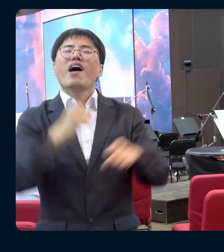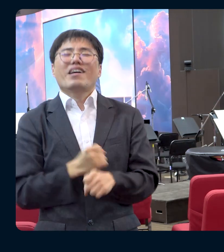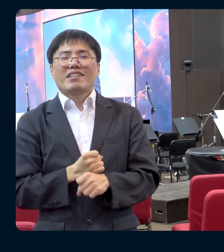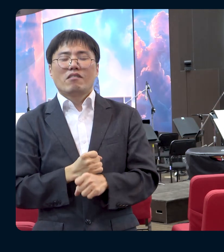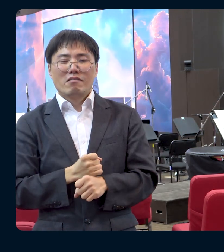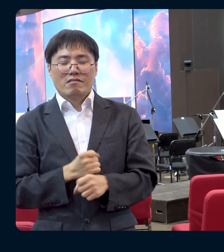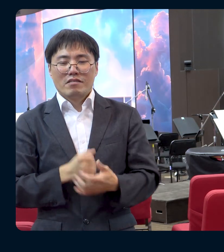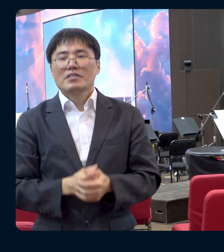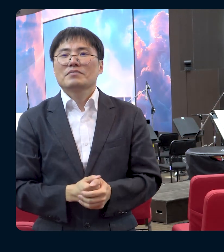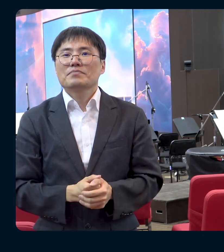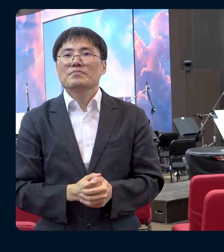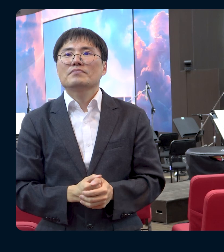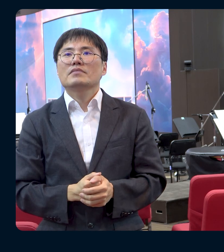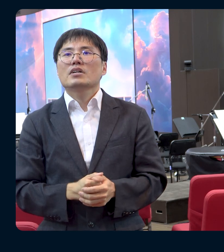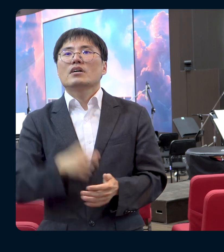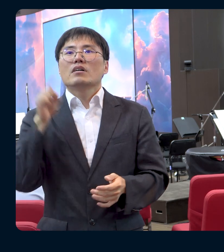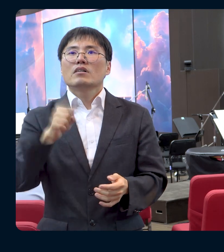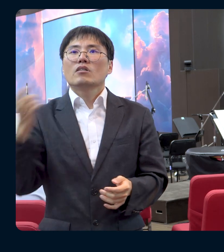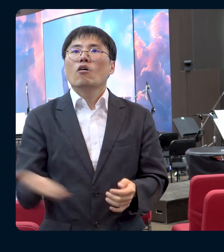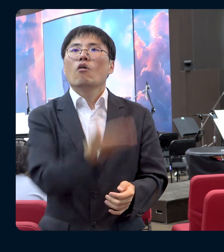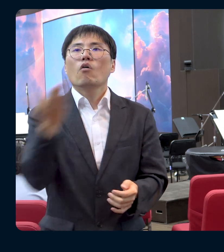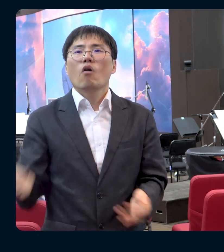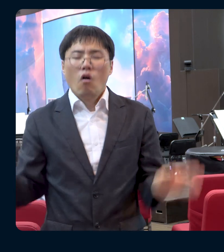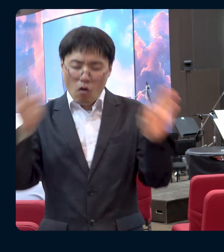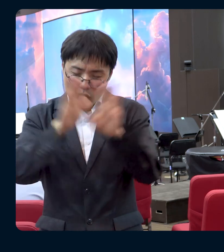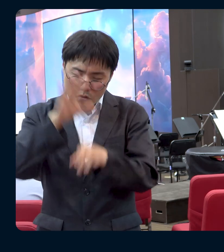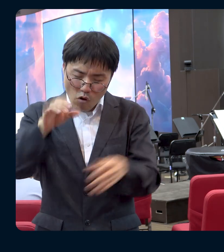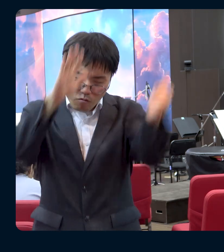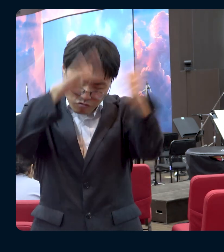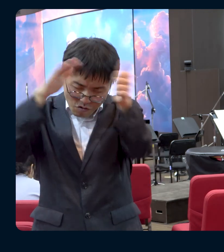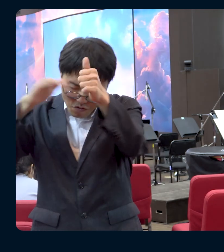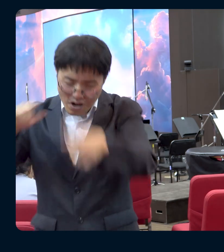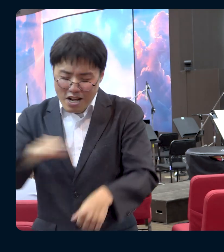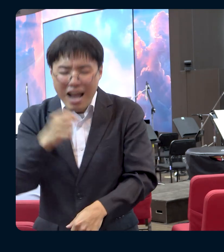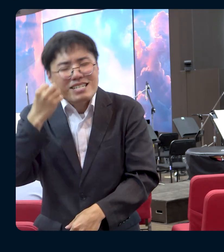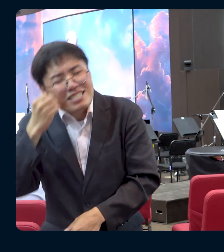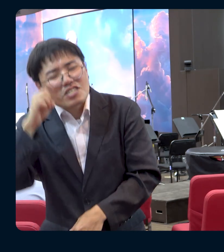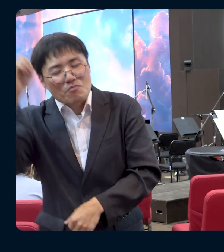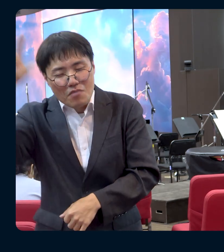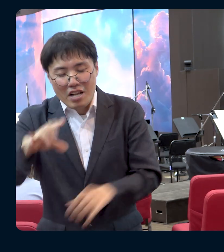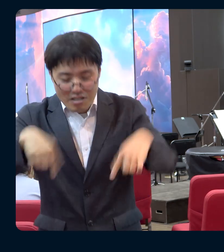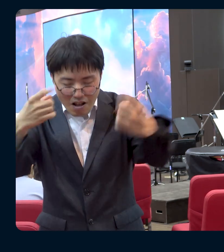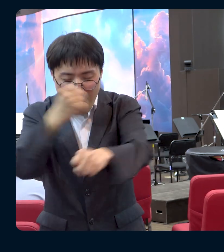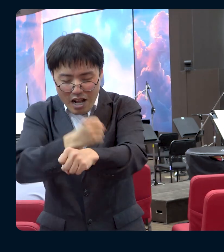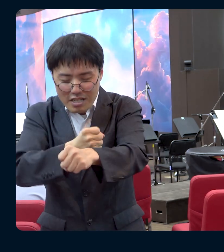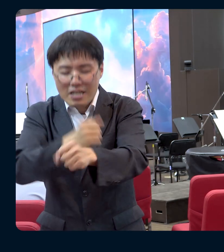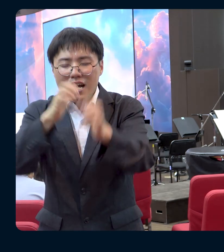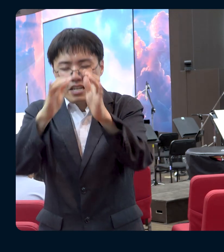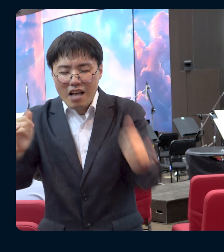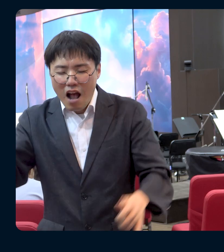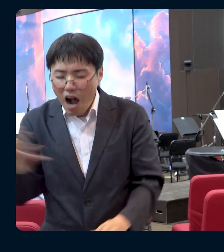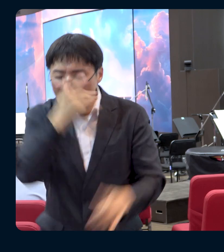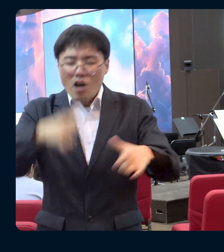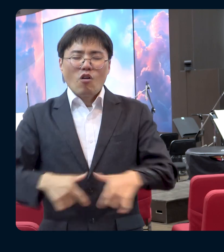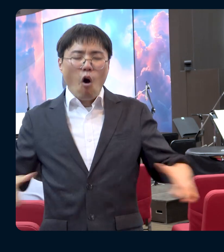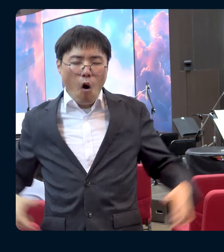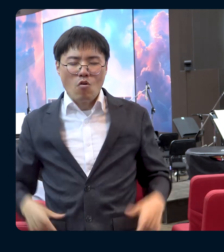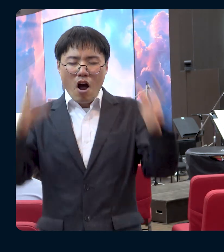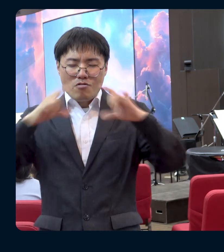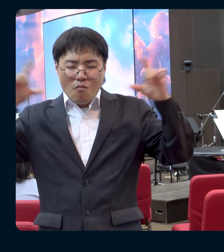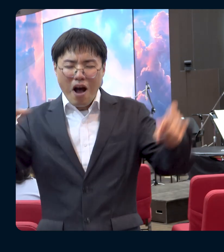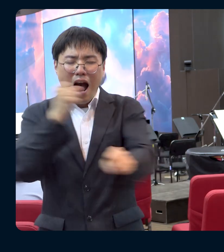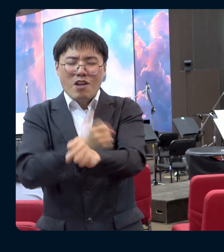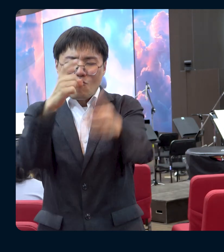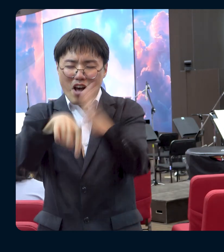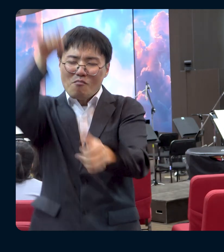거예요. 예, 베드로전서 2장 9절 말씀에 이는 너희를 어두운 데서 불러내어 그의 기이한 빛에 들어가게 하신 이의 아름다운